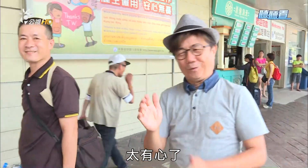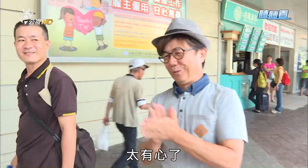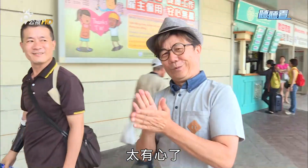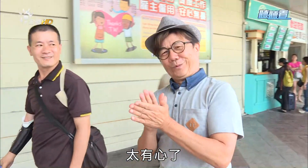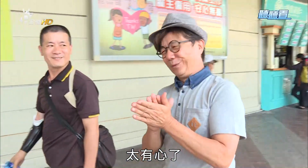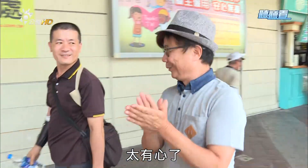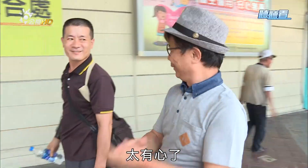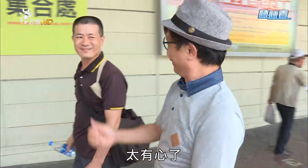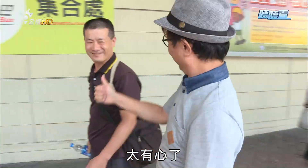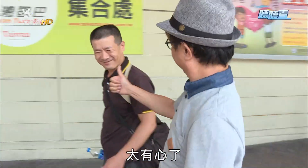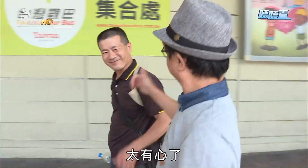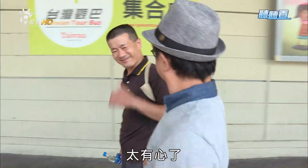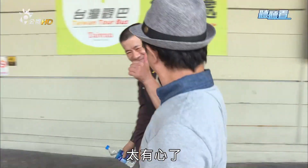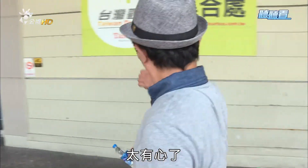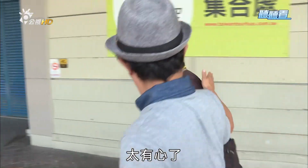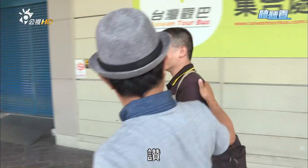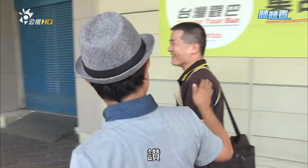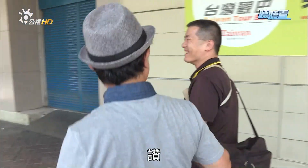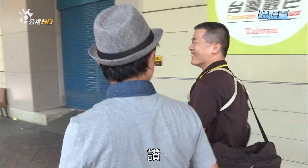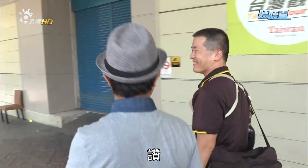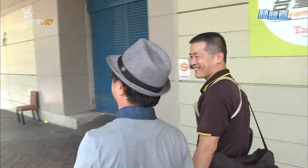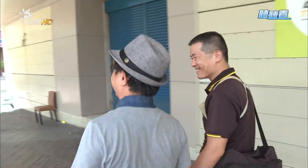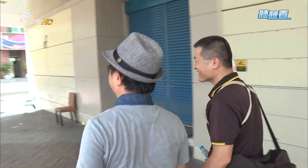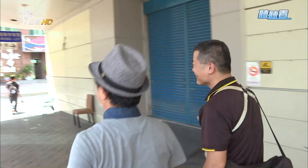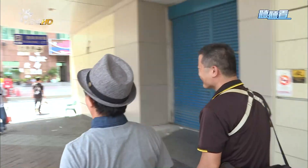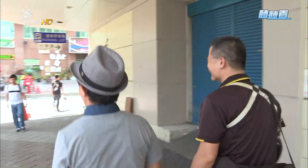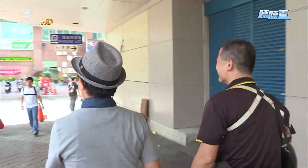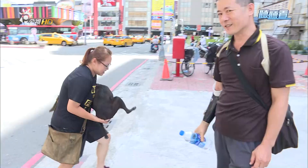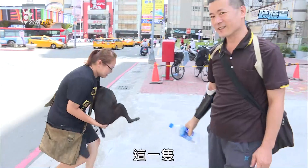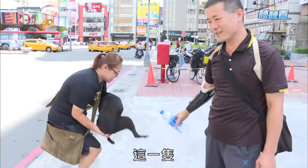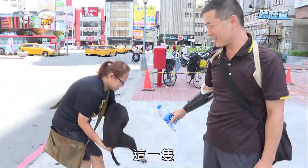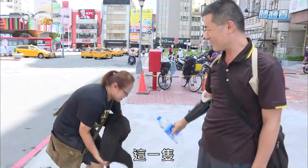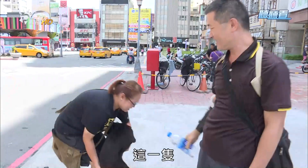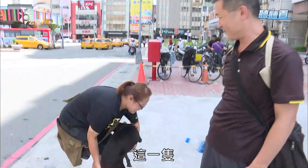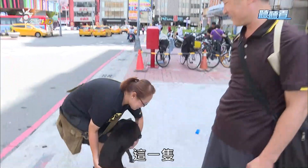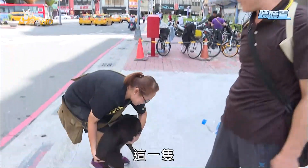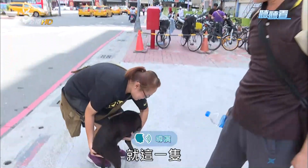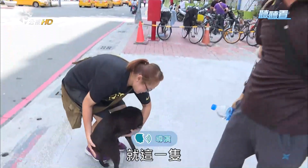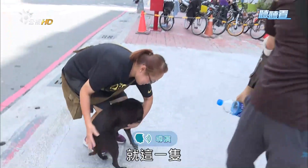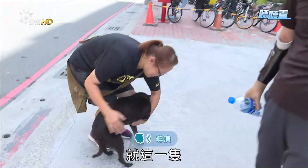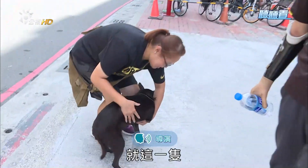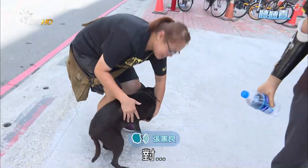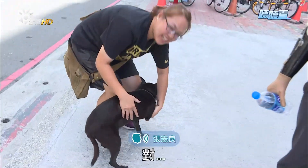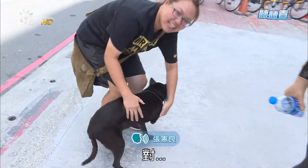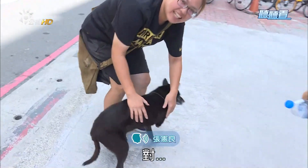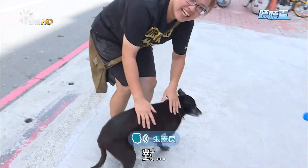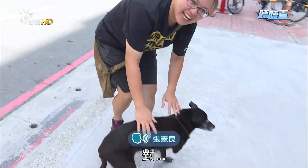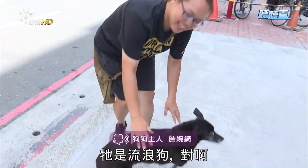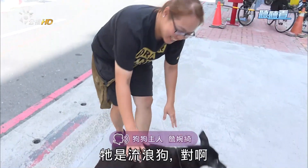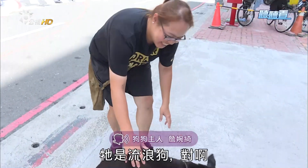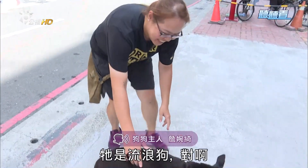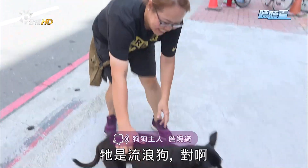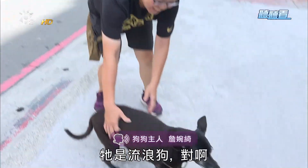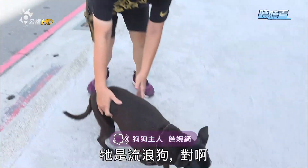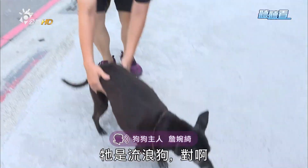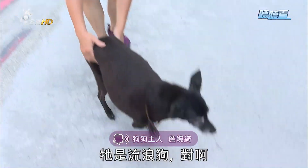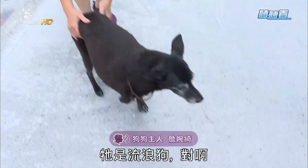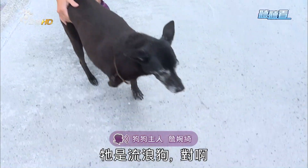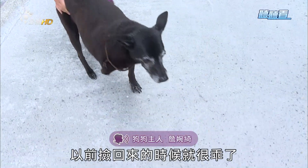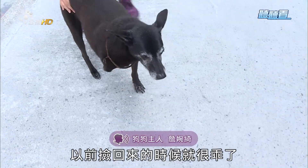太有心了。哎哎，在 这一只啊， 就这一只啊， 他流浪狗。对啊，以前